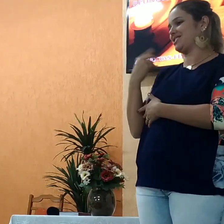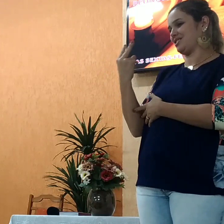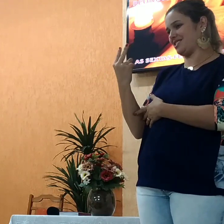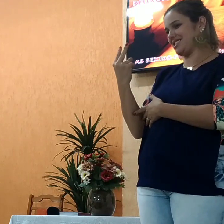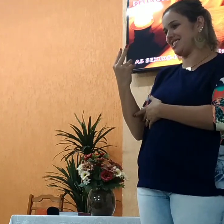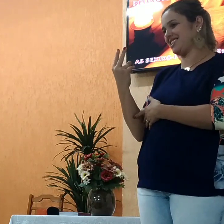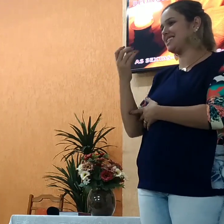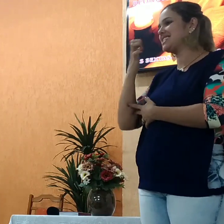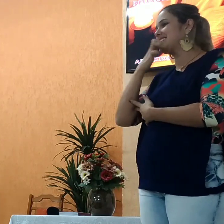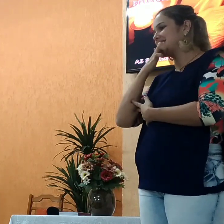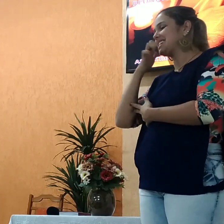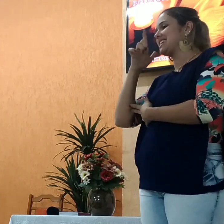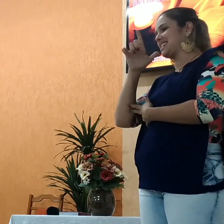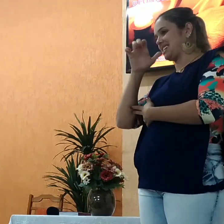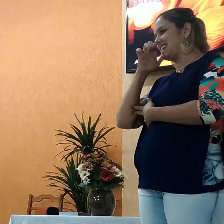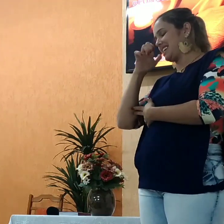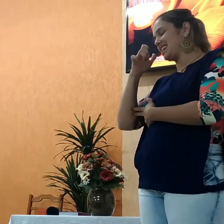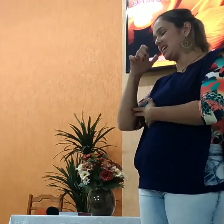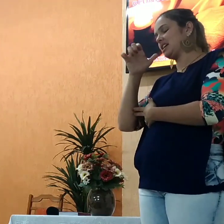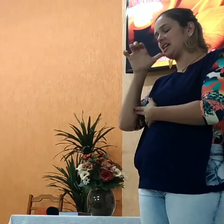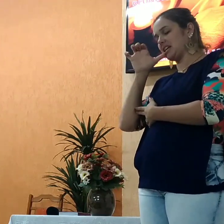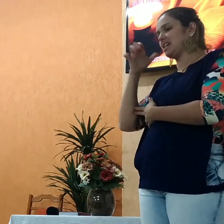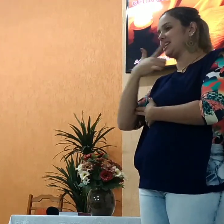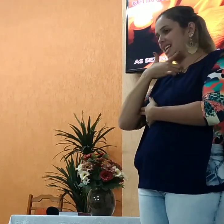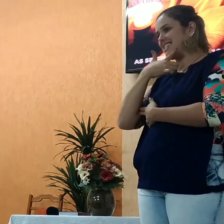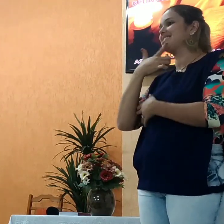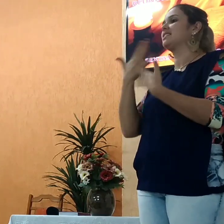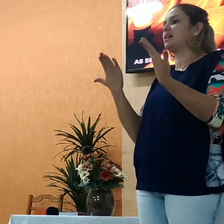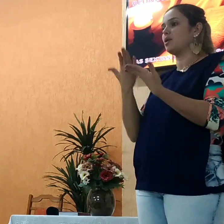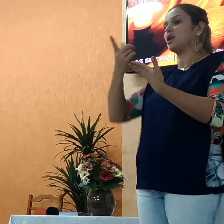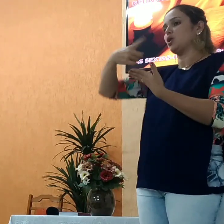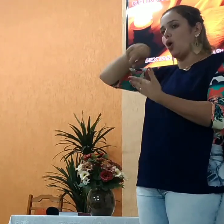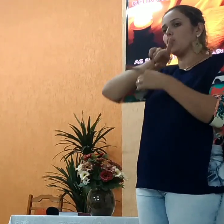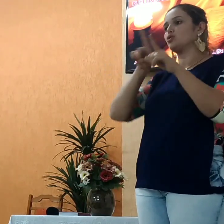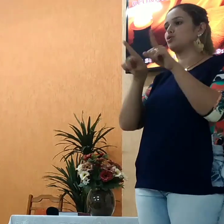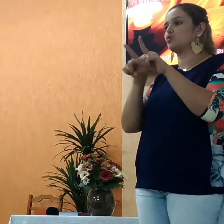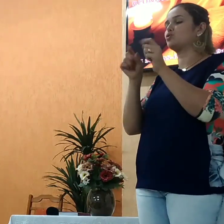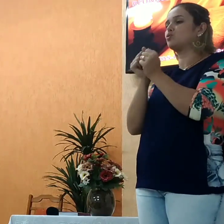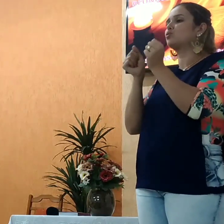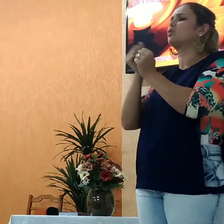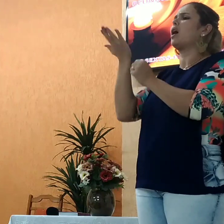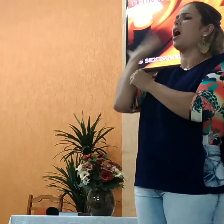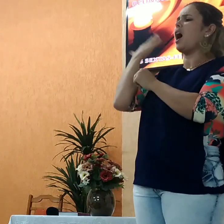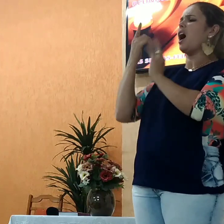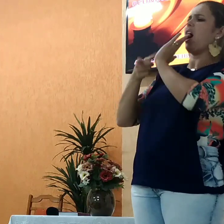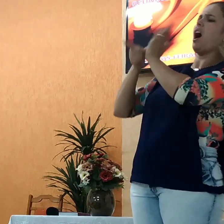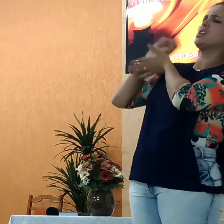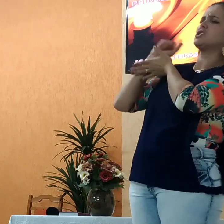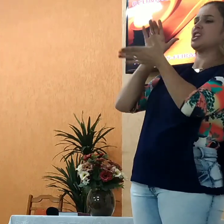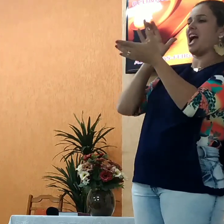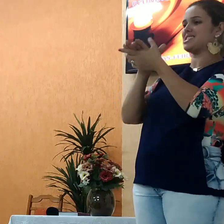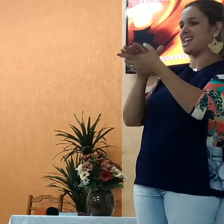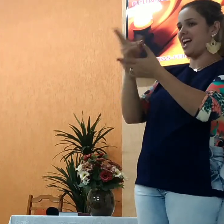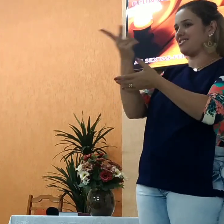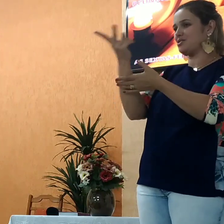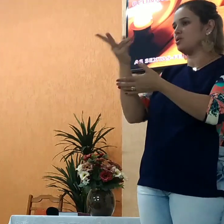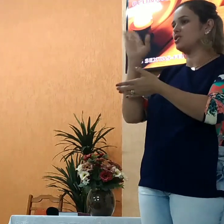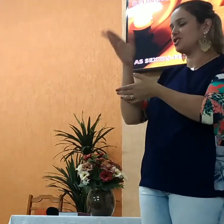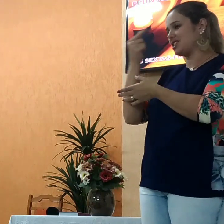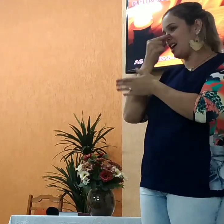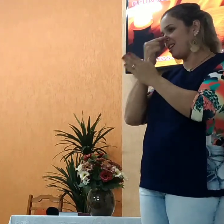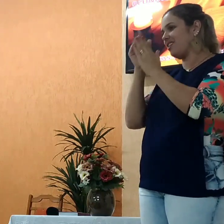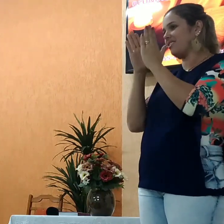e nós fazemos parte dessa família. Quando bem antes de casar, nós estávamos juntos orando por eles, e